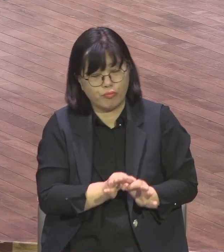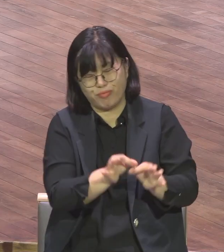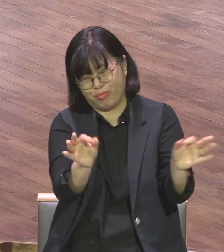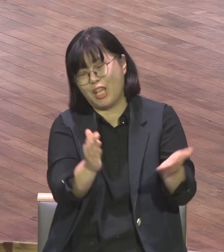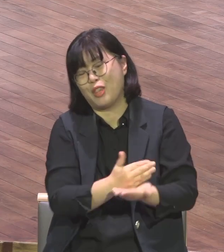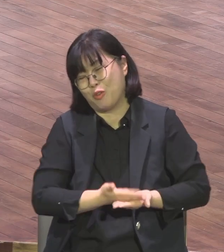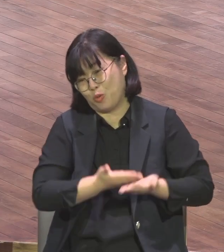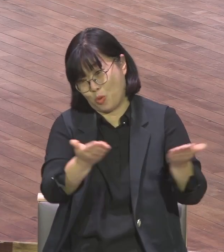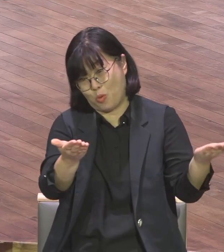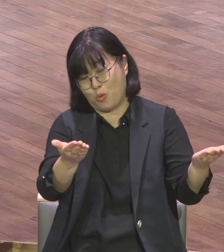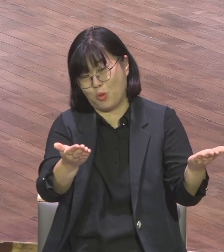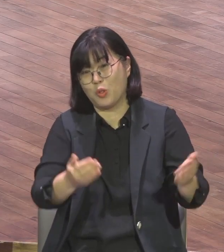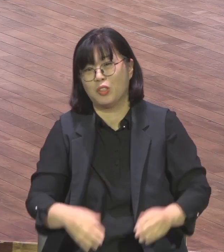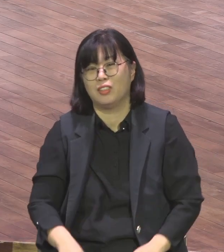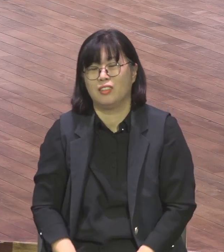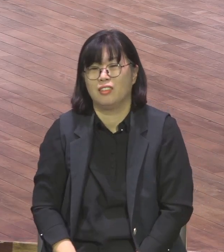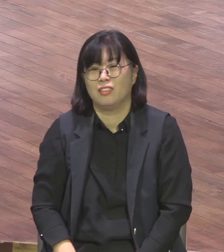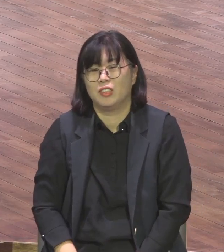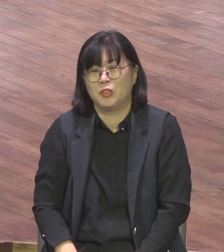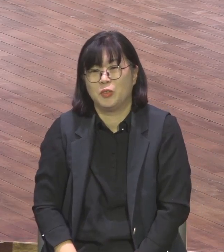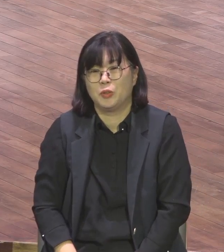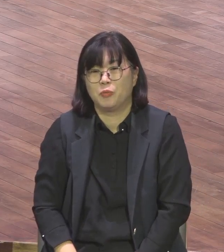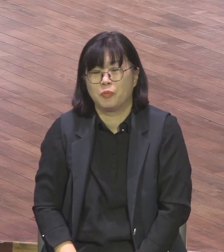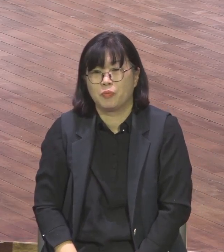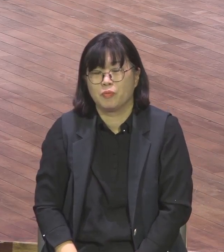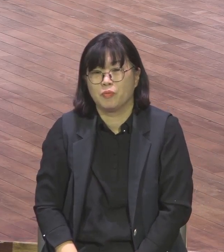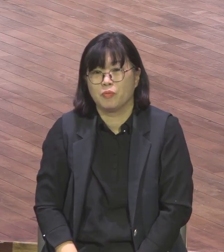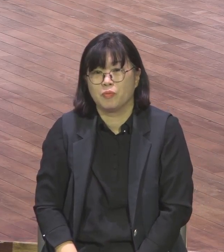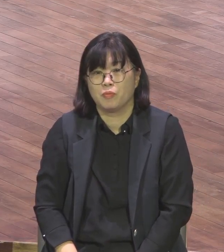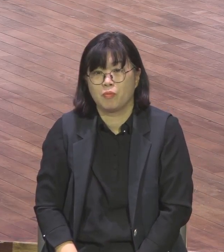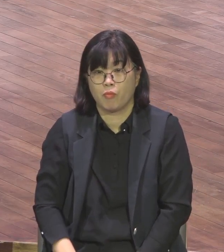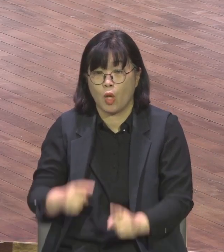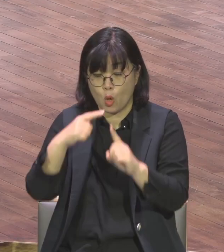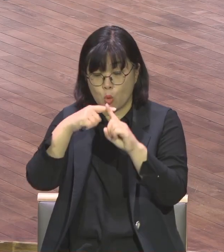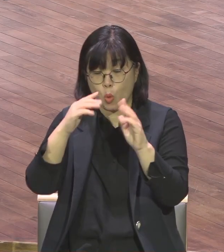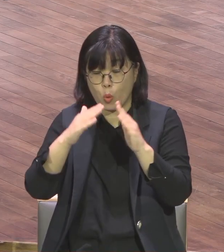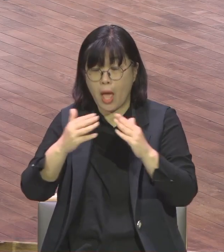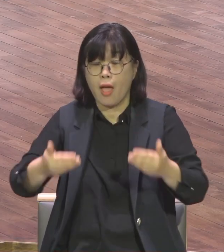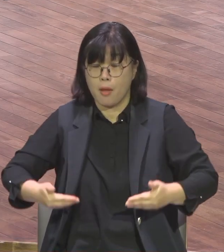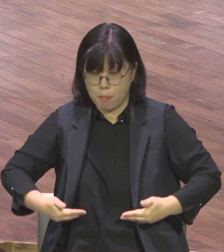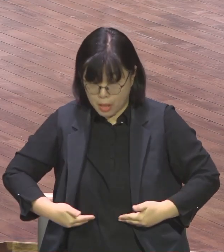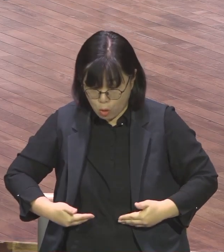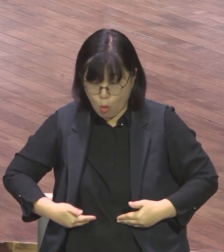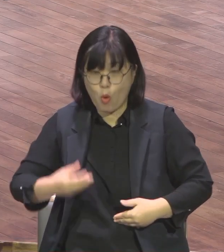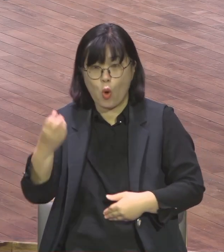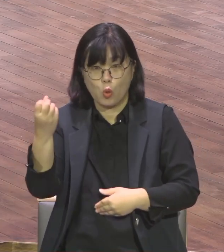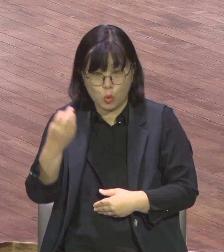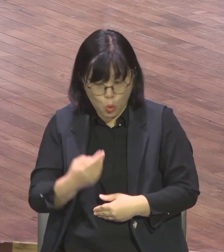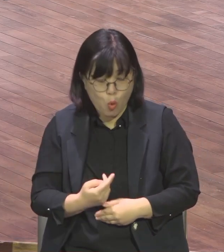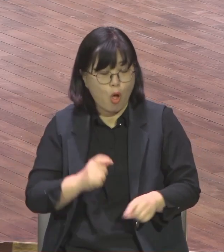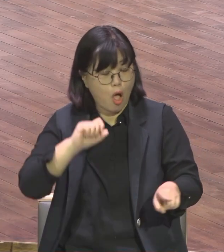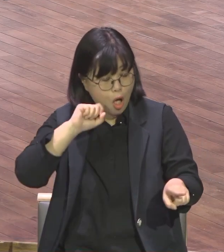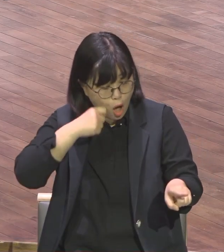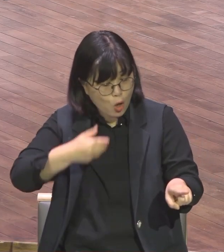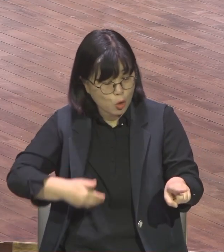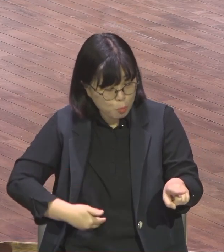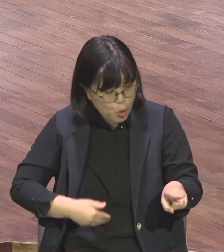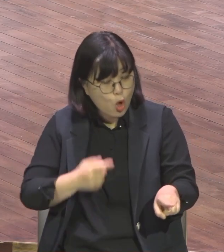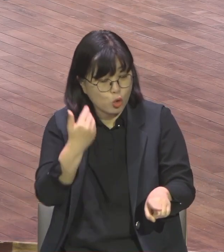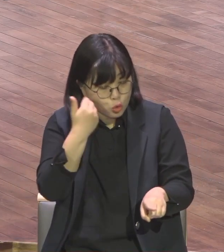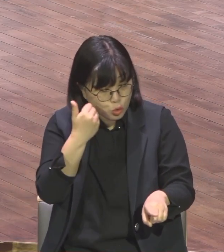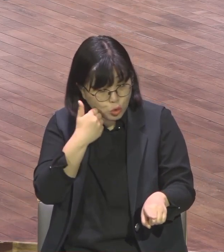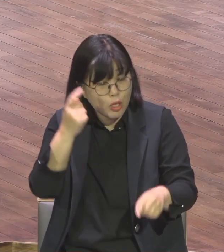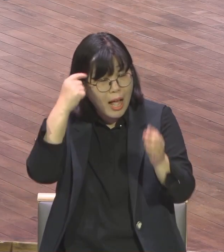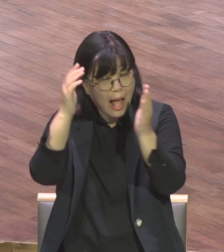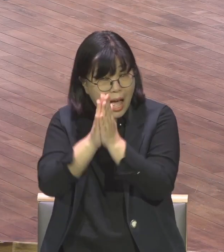드리고 교회가 성장함에 따라서 그 교회에 필요한 데 사용을 하도록 하십시오 라고 드린 거예요.